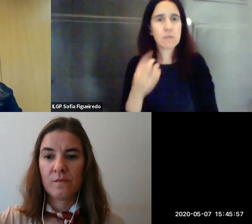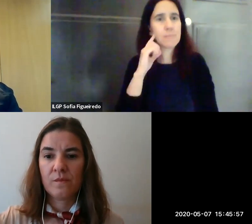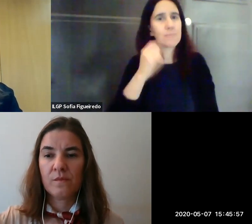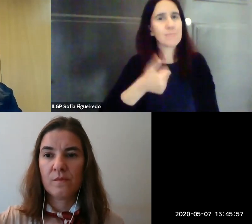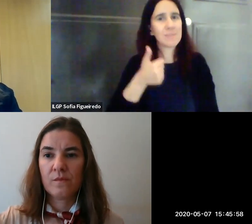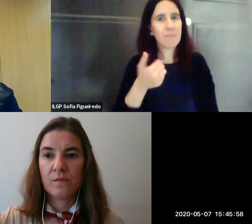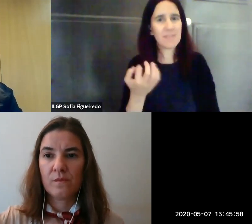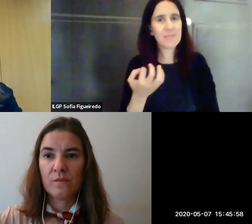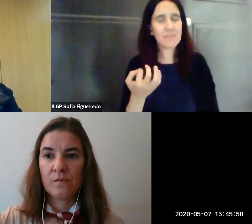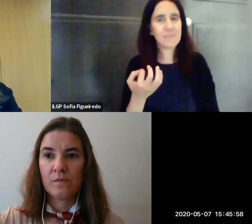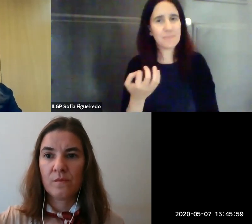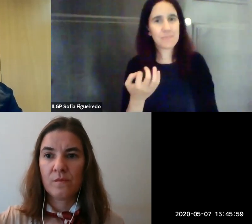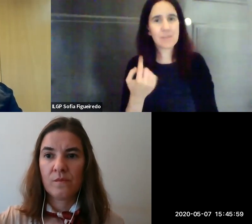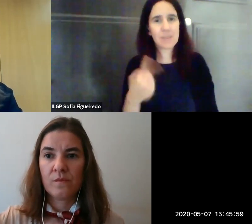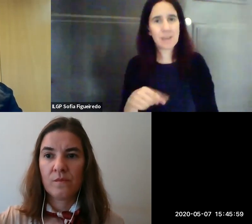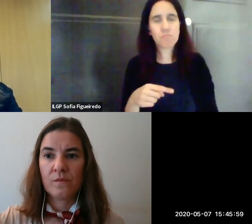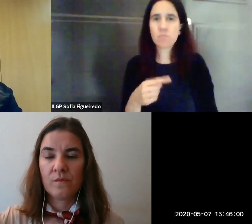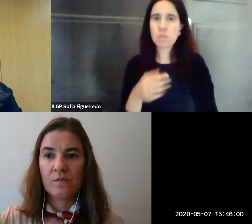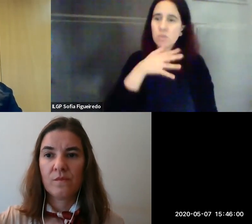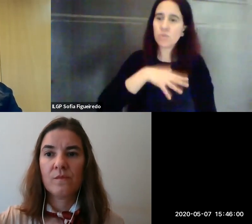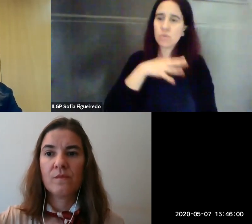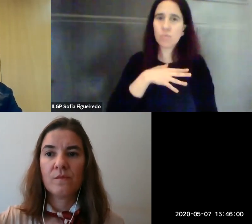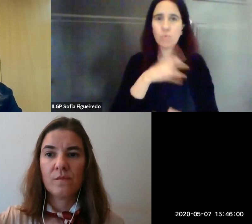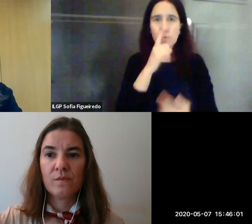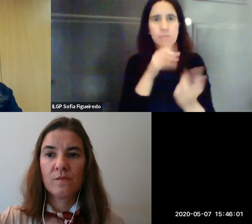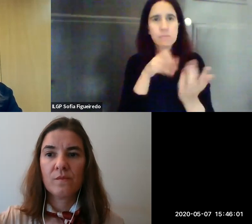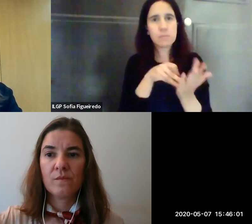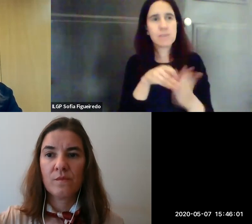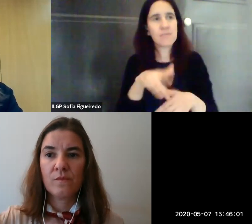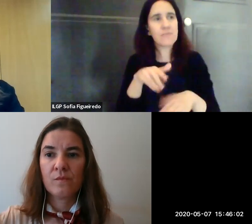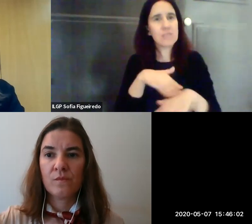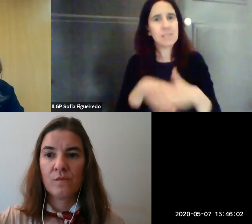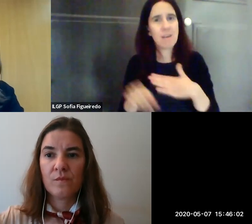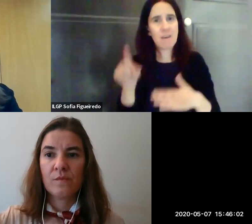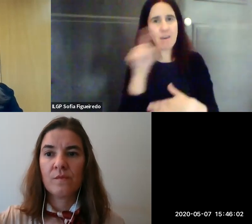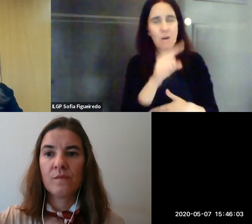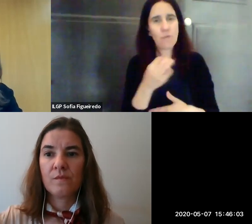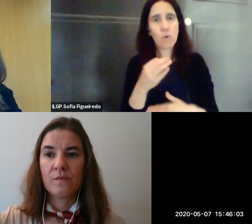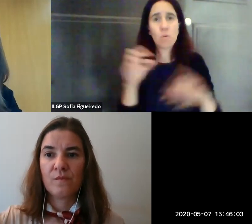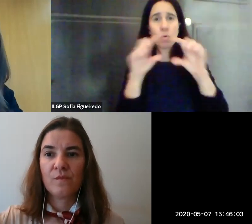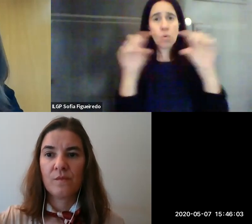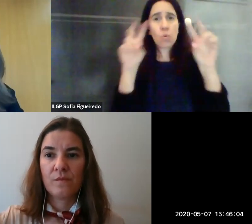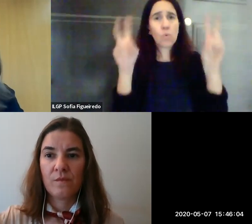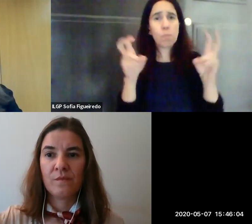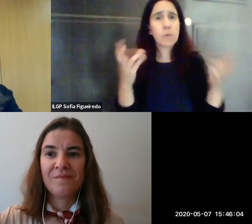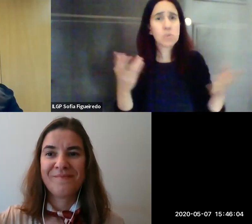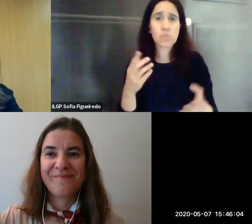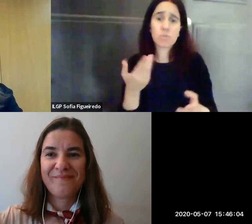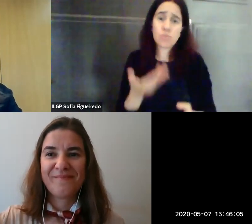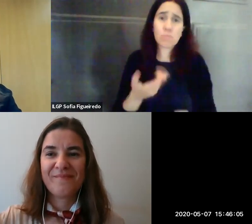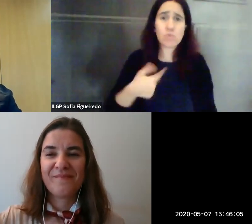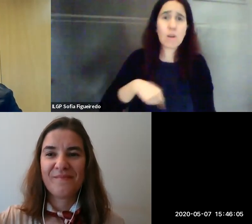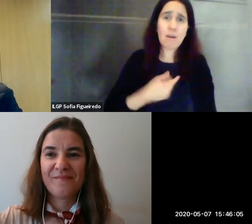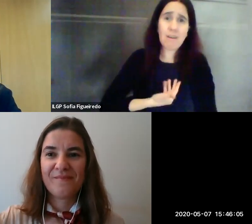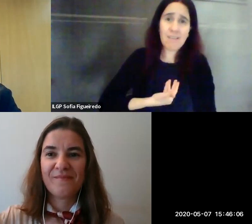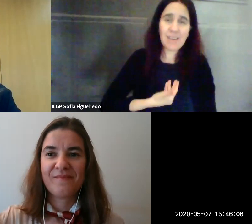dar o testemunho para os nossos clientes, fizeram. E, portanto, criou-se aqui uma rúbrica que se chama Os Estamos Cá, um bocadinho em